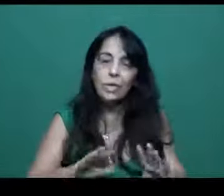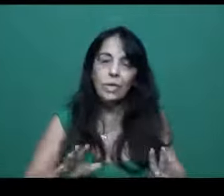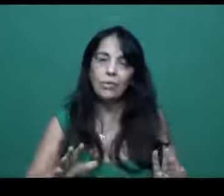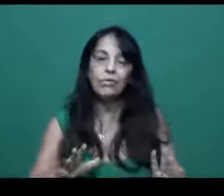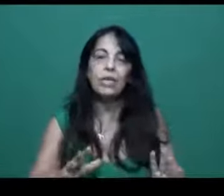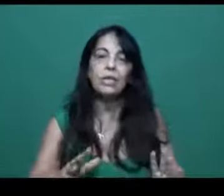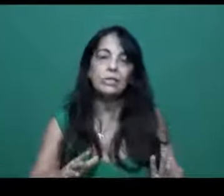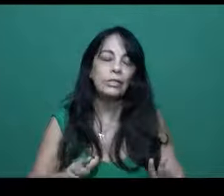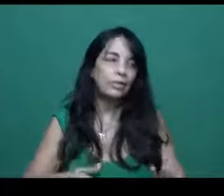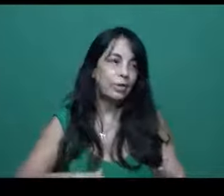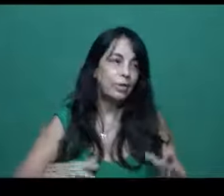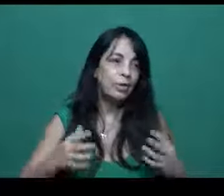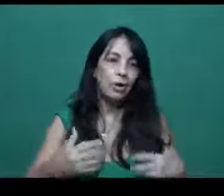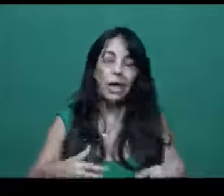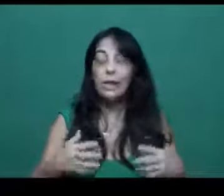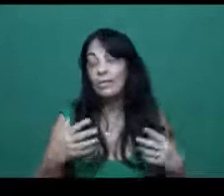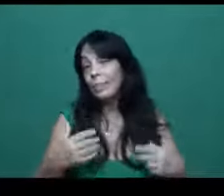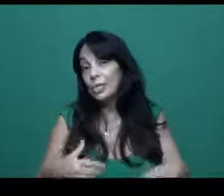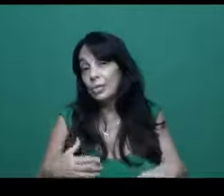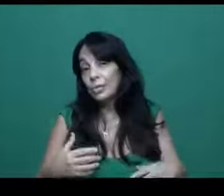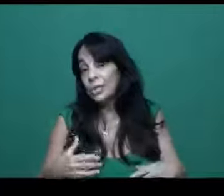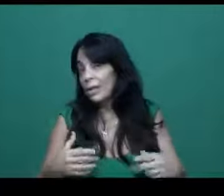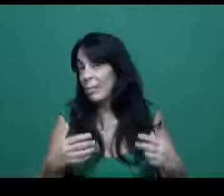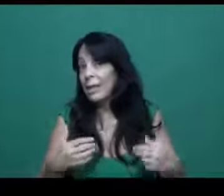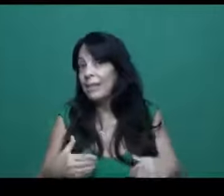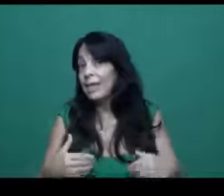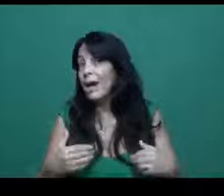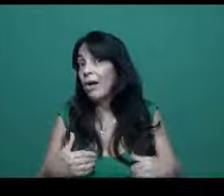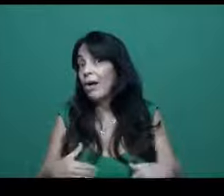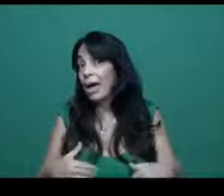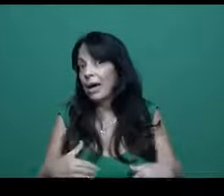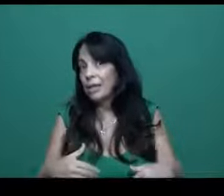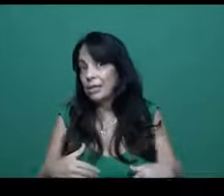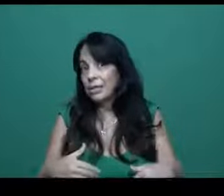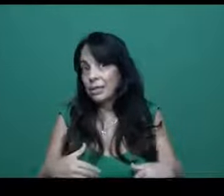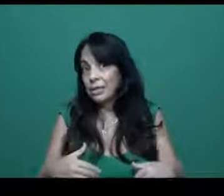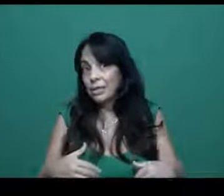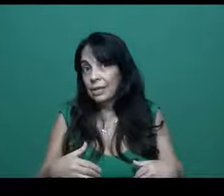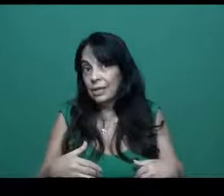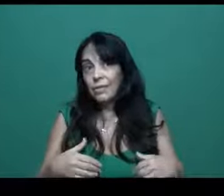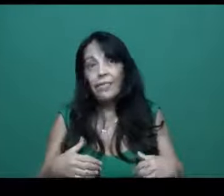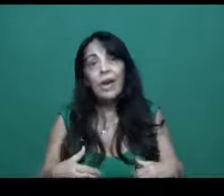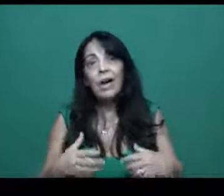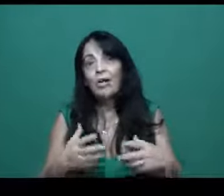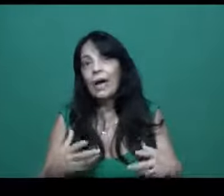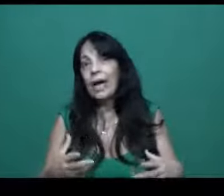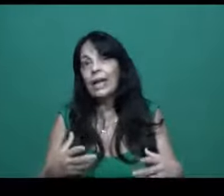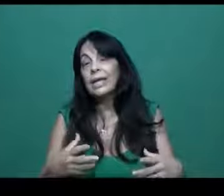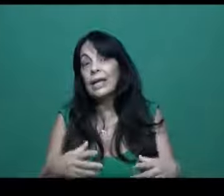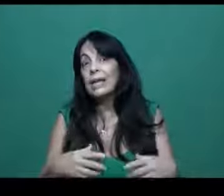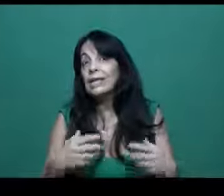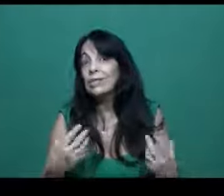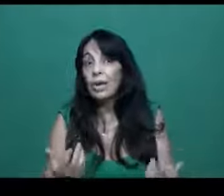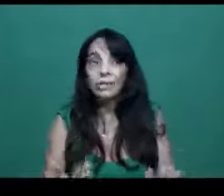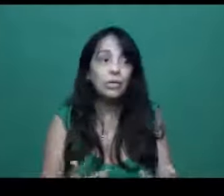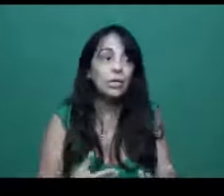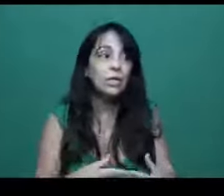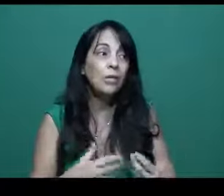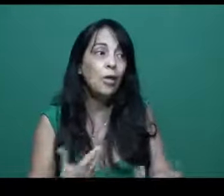que eu fiz foi me colocar numa postura de aprender com elas. Viver com elas as situações em